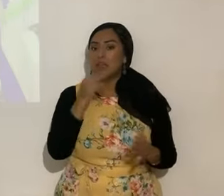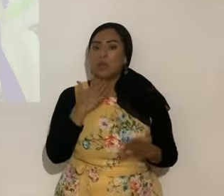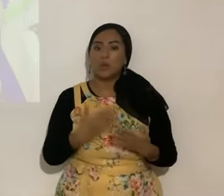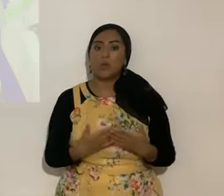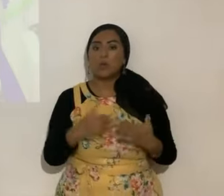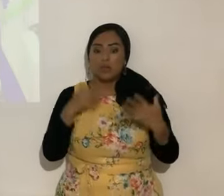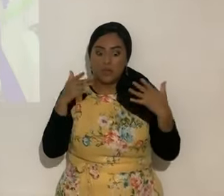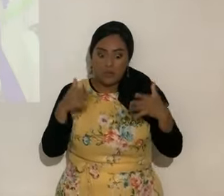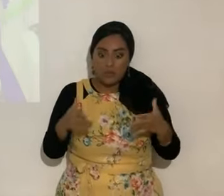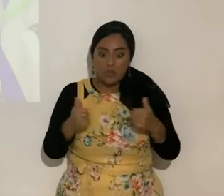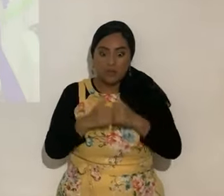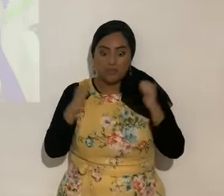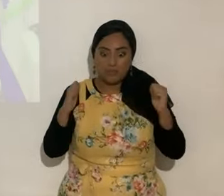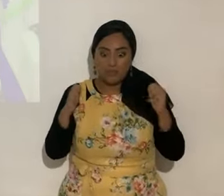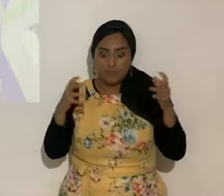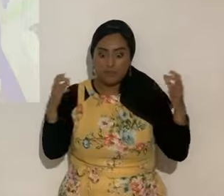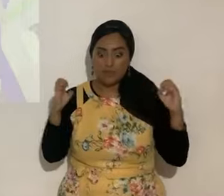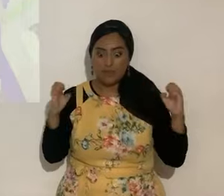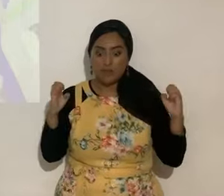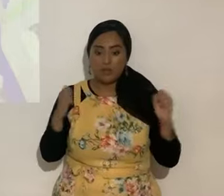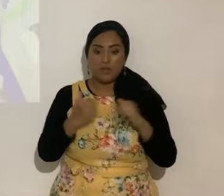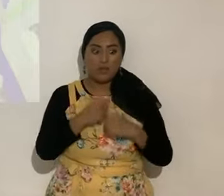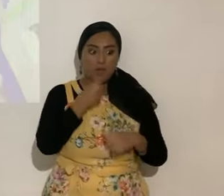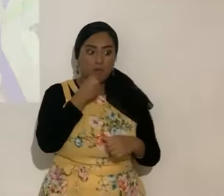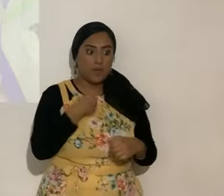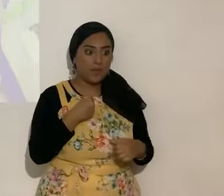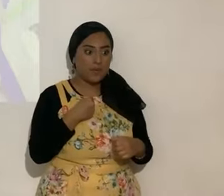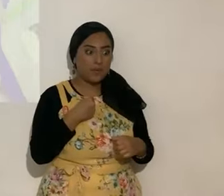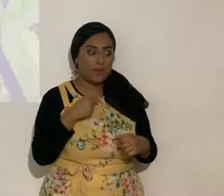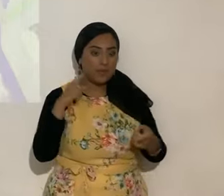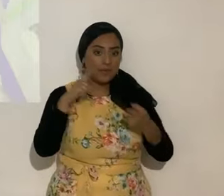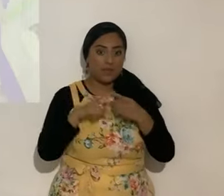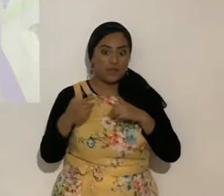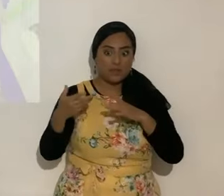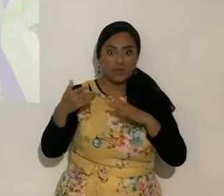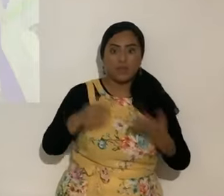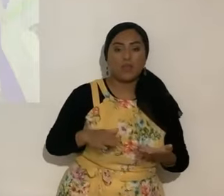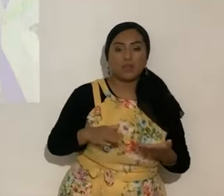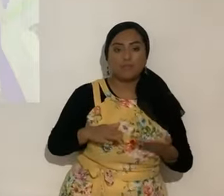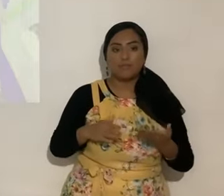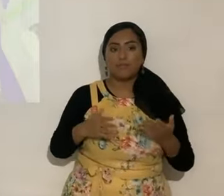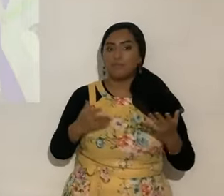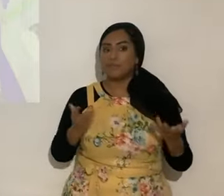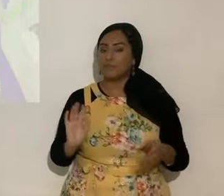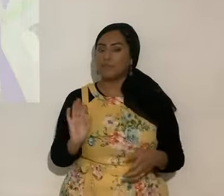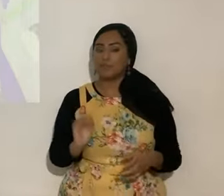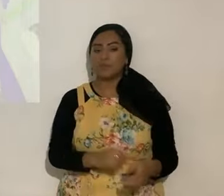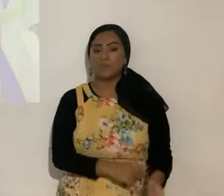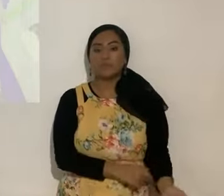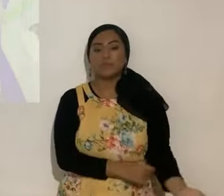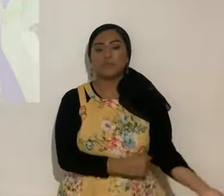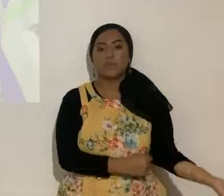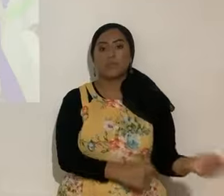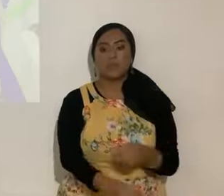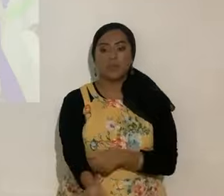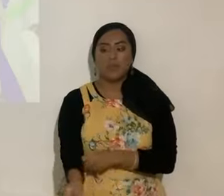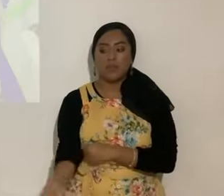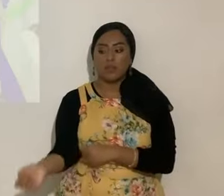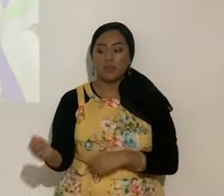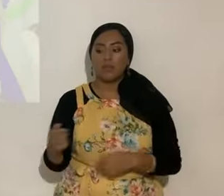obsesionarse, el ejercicio, con la dieta, así, casi hasta matarse, ¿por qué no decirlo? entonces,